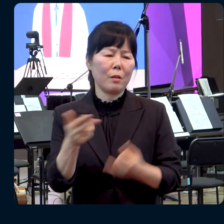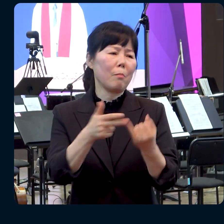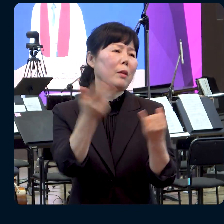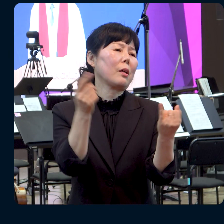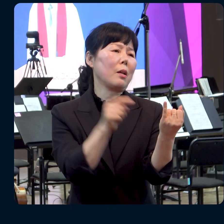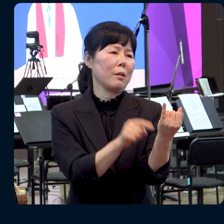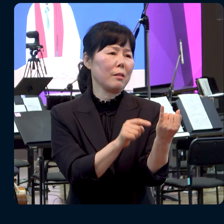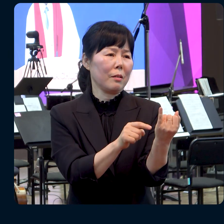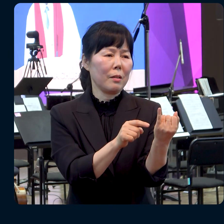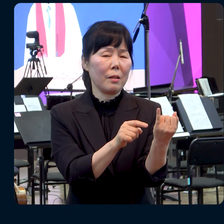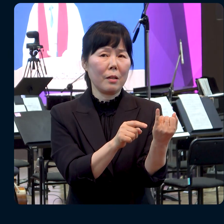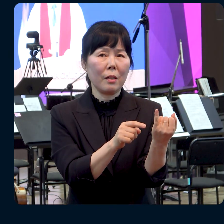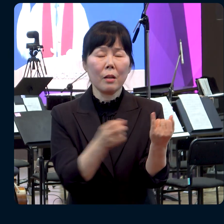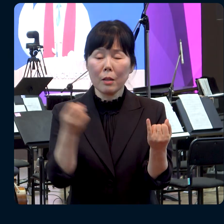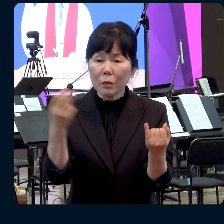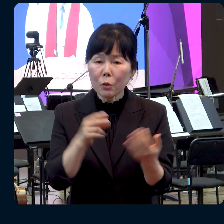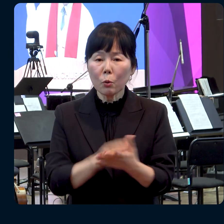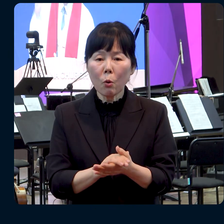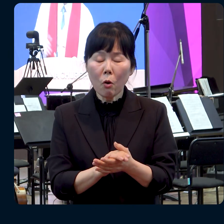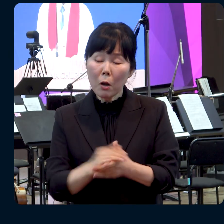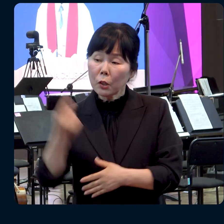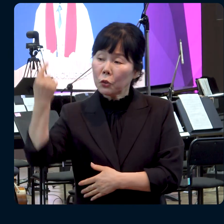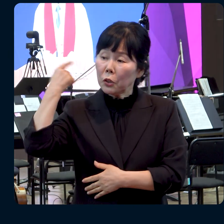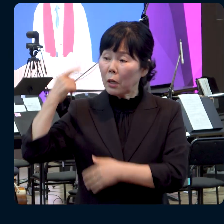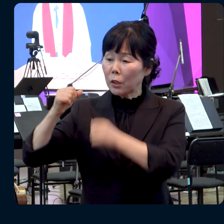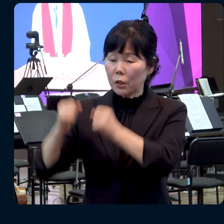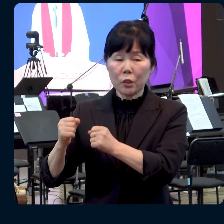자, 그리고 이번에는 자기 등 뒤에 서 계신